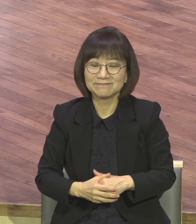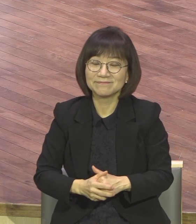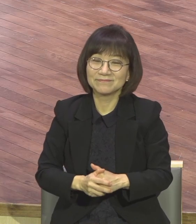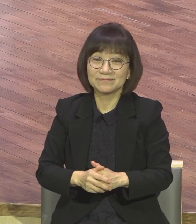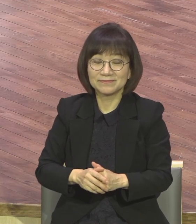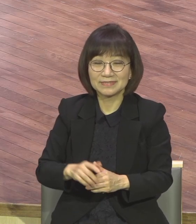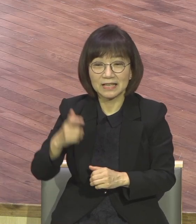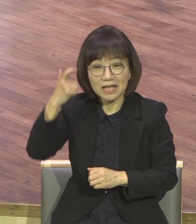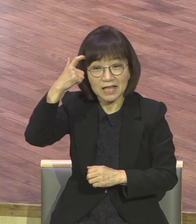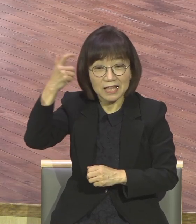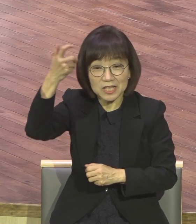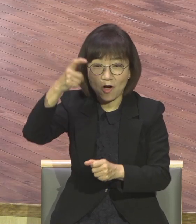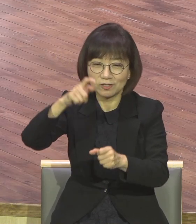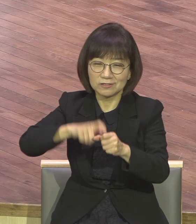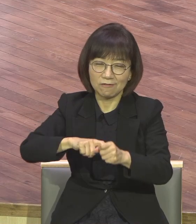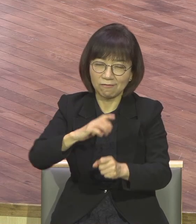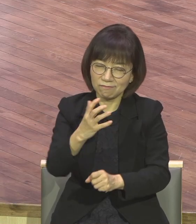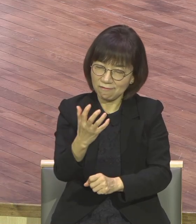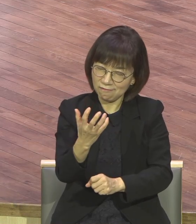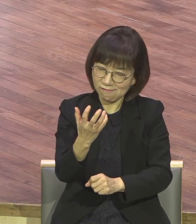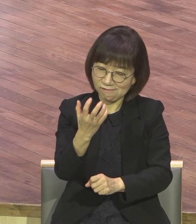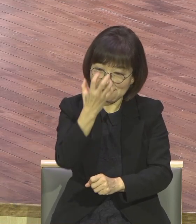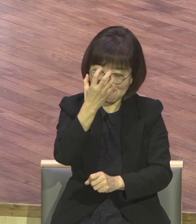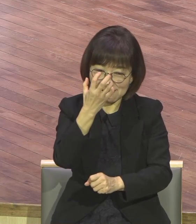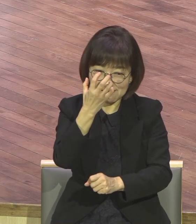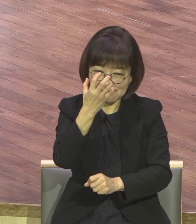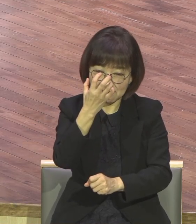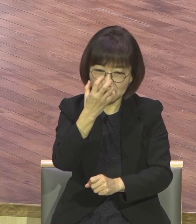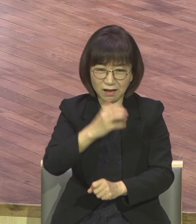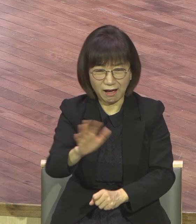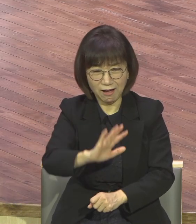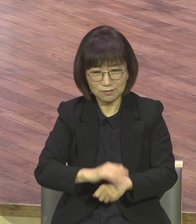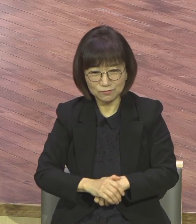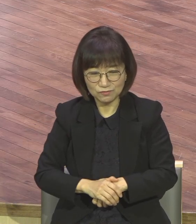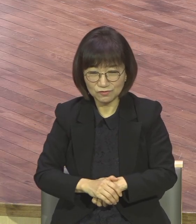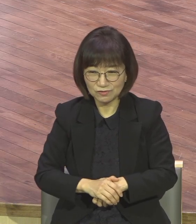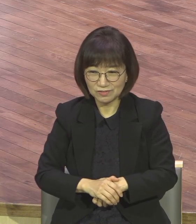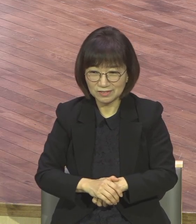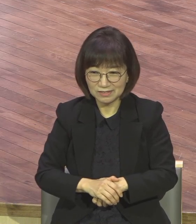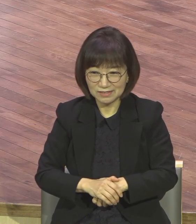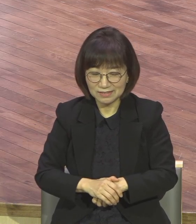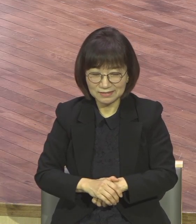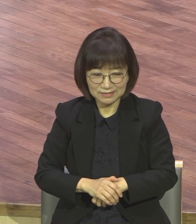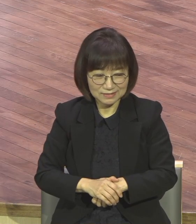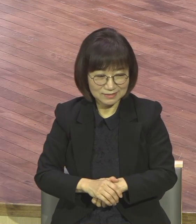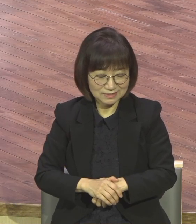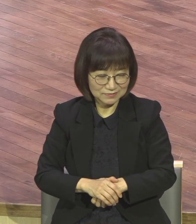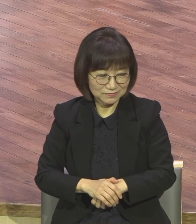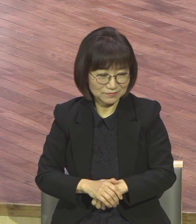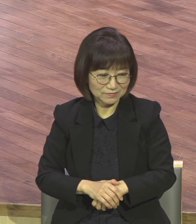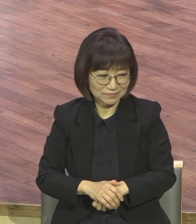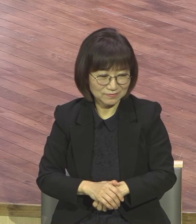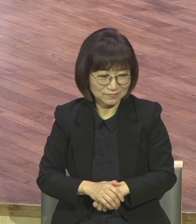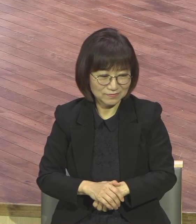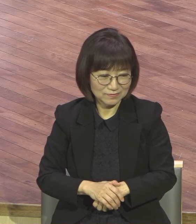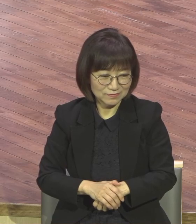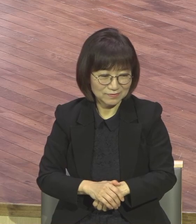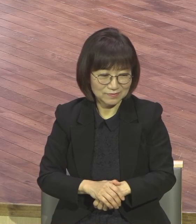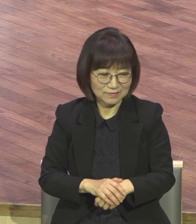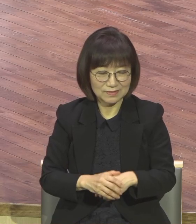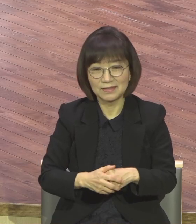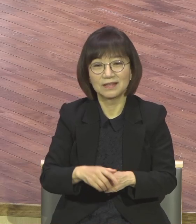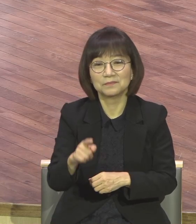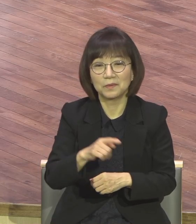영적인 품격과는 아주 거리가 먼 그런 삶을 사는 분들이 많아요. 이걸 뭐라 그러냐?